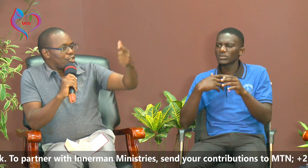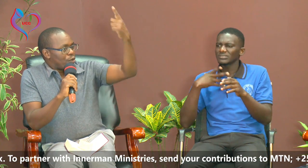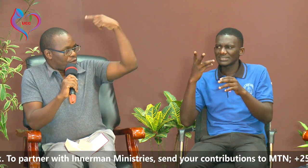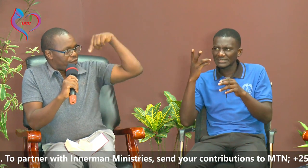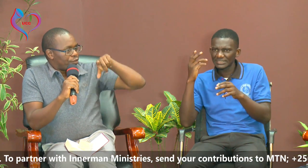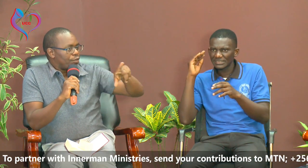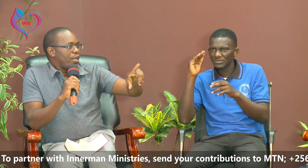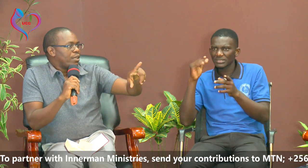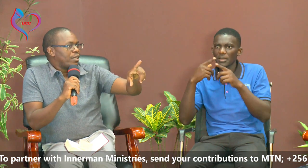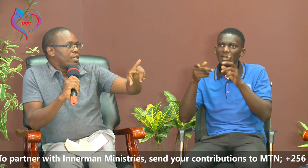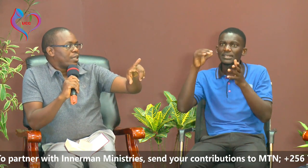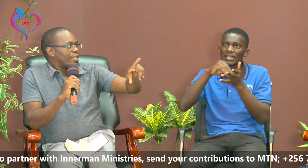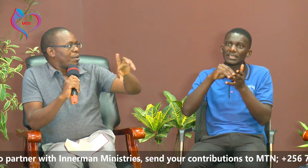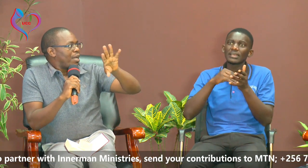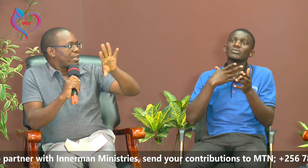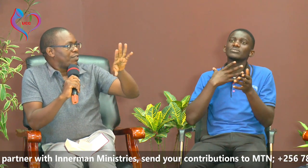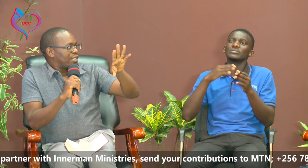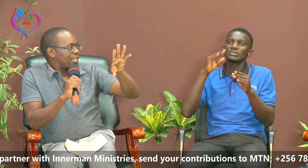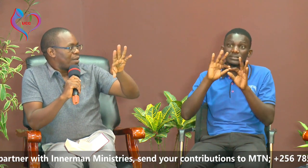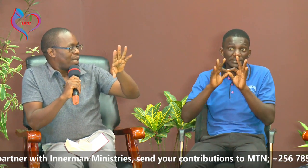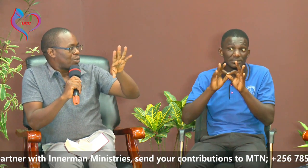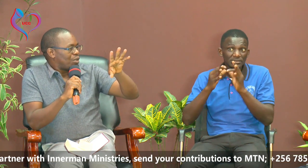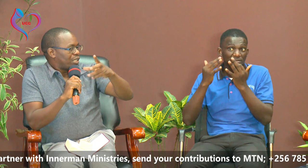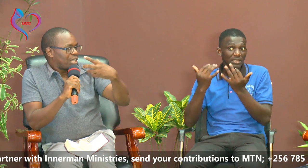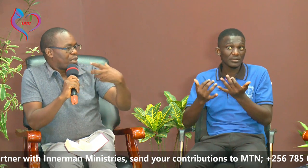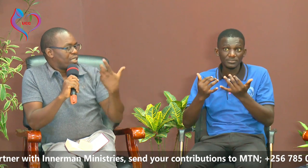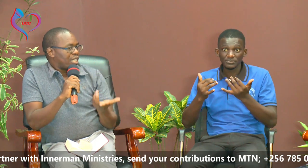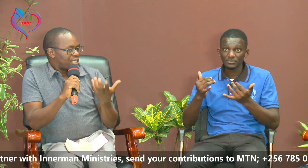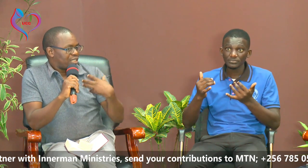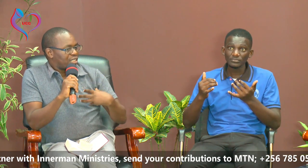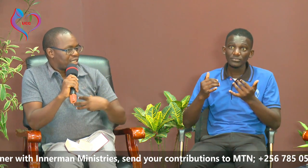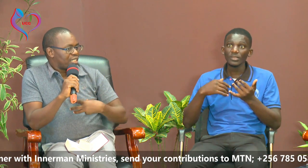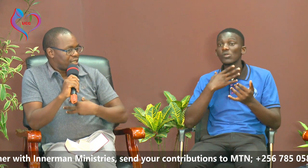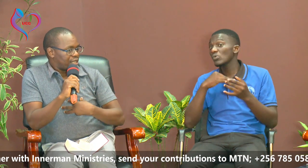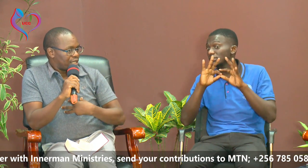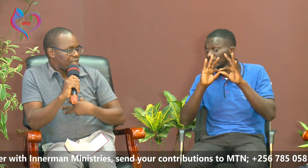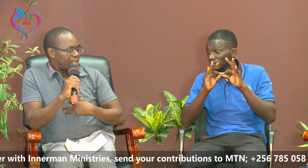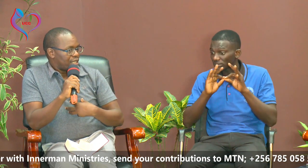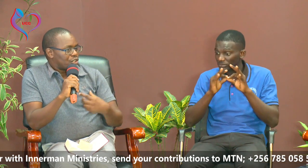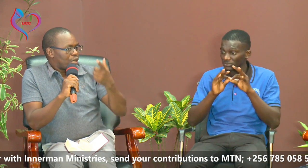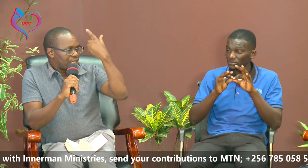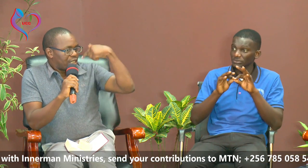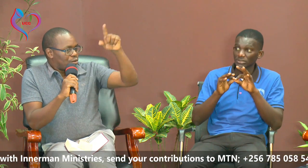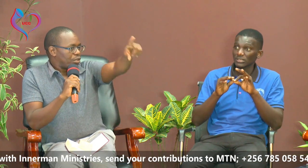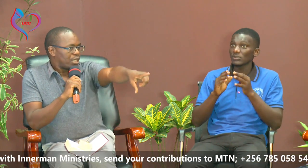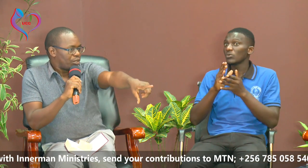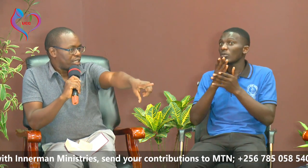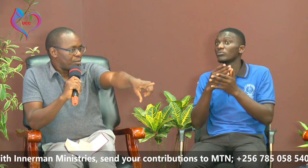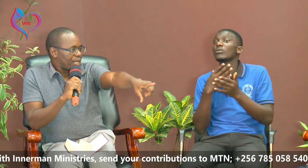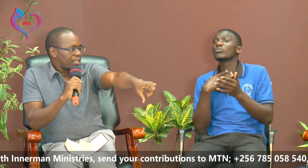nina nokuvunula kati laba activities zigenda maso chayogedde njagala chi digesting chokate chino okunjitamu kigambe bakati